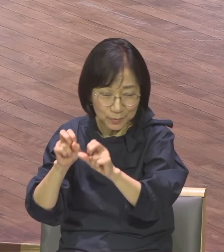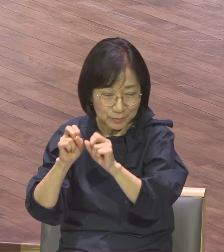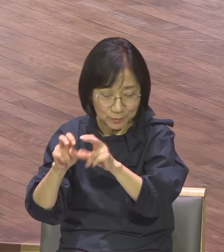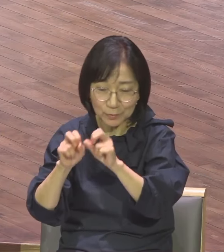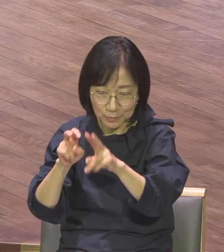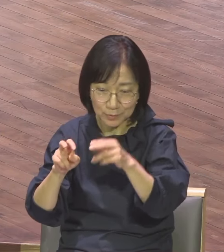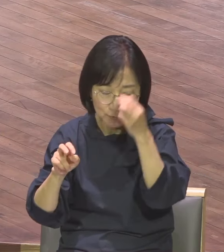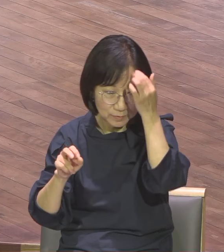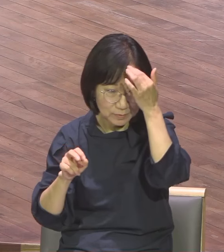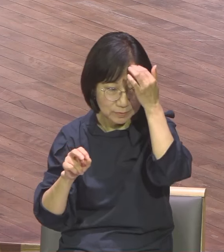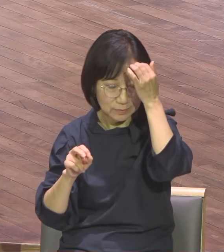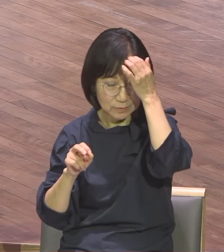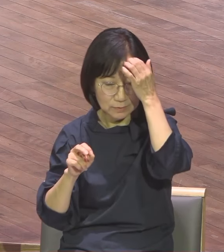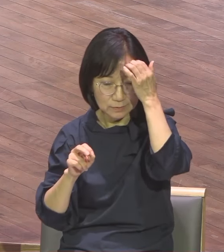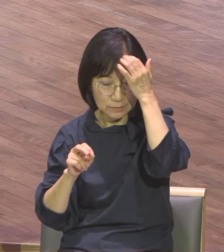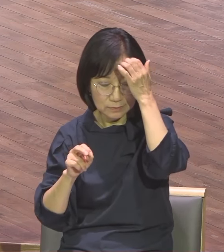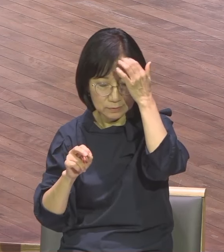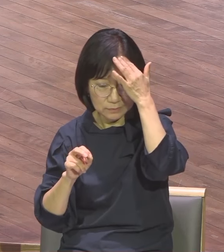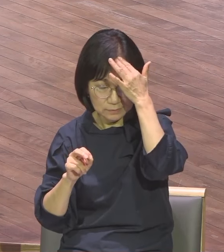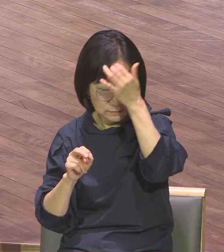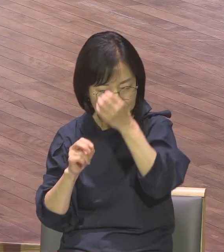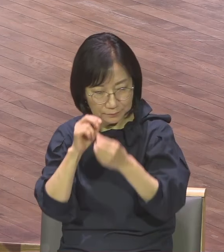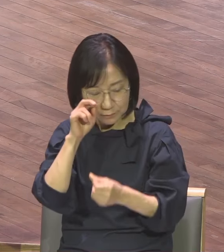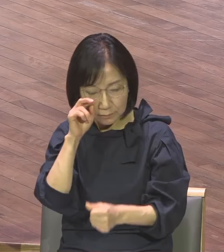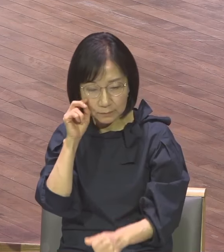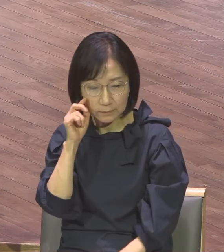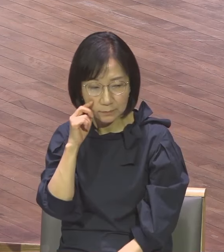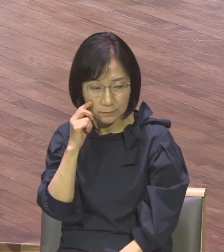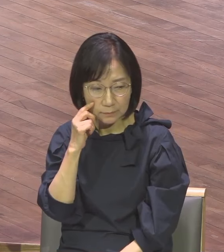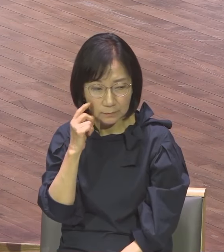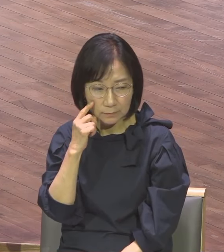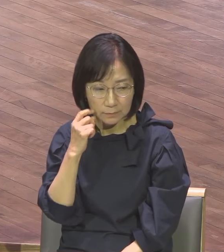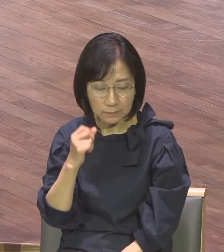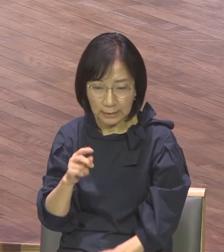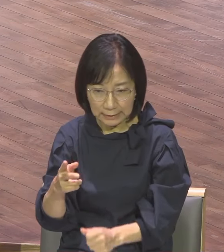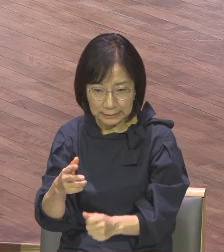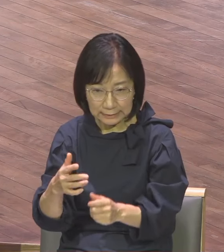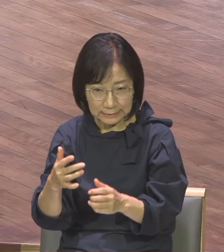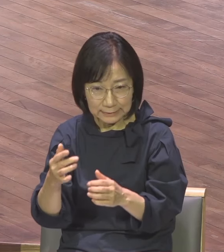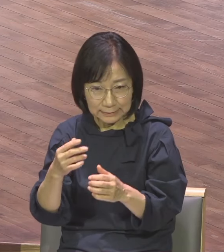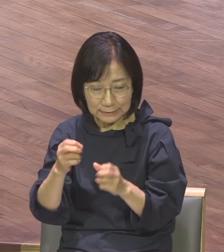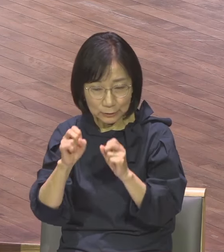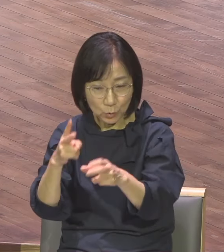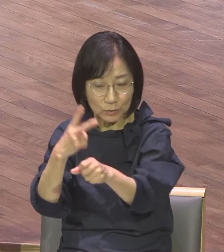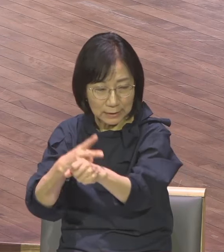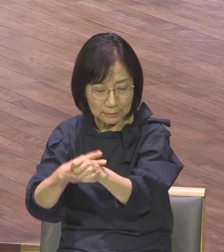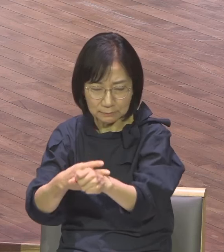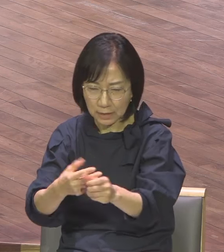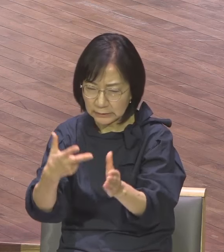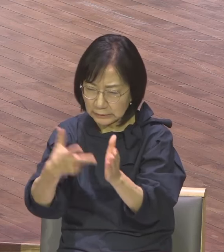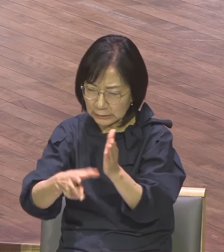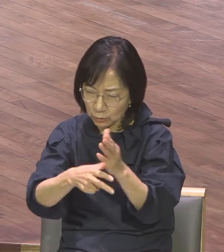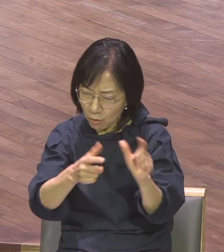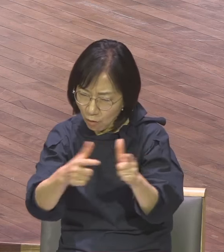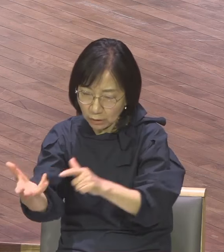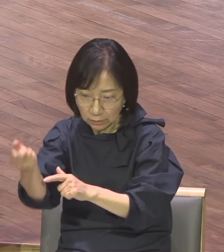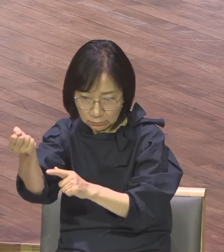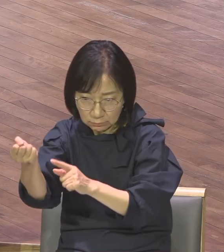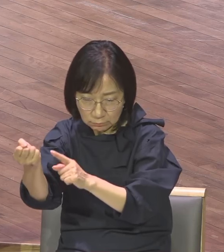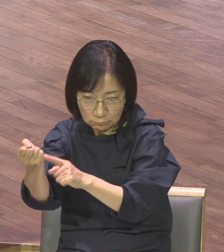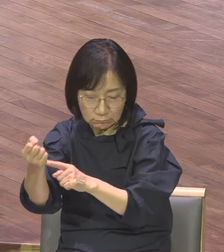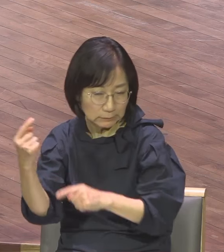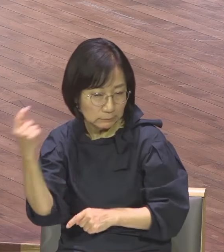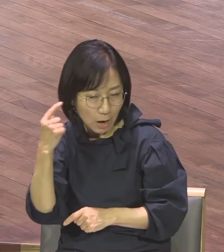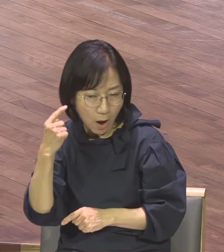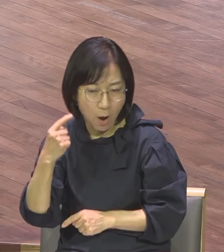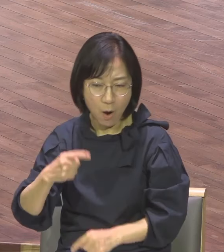내 간증을 다 들어봐 어느 교회에서 한 건데 들어보고 그 자료들을 쫙 봤는데 대단한 사람이에요. 이런 사람 이런 선교사가 현재로